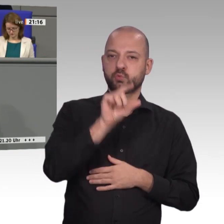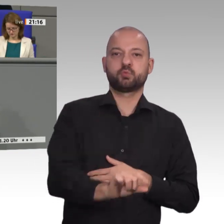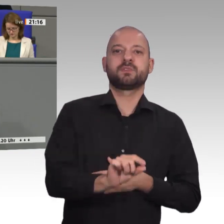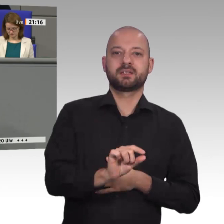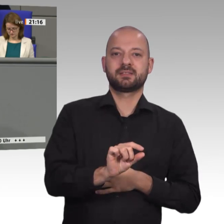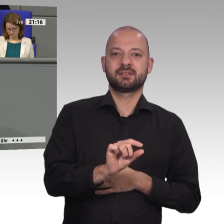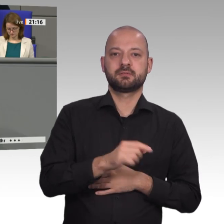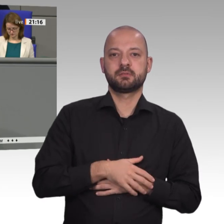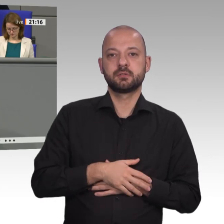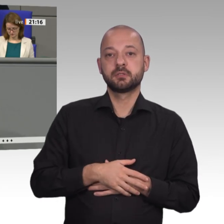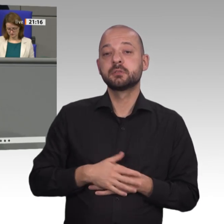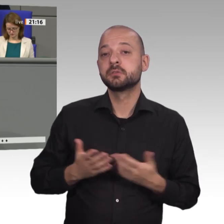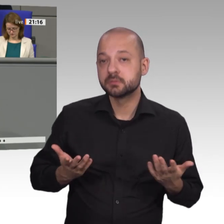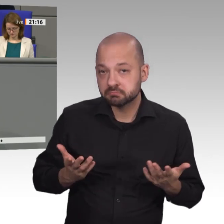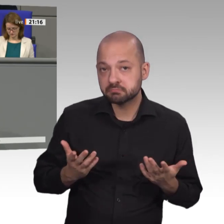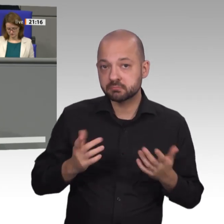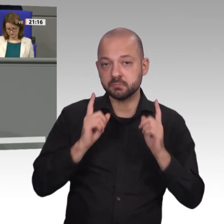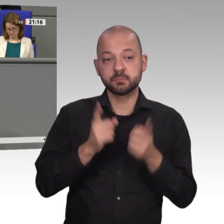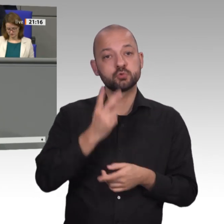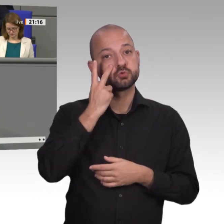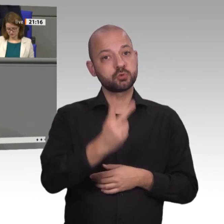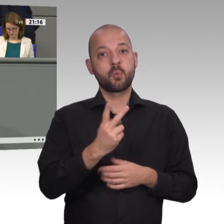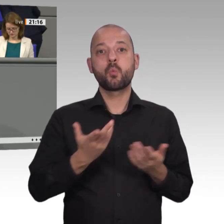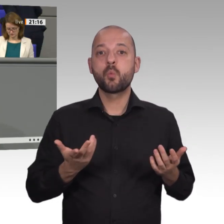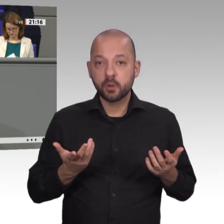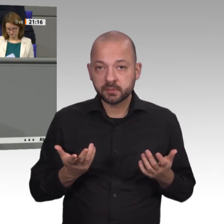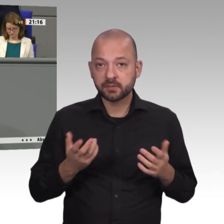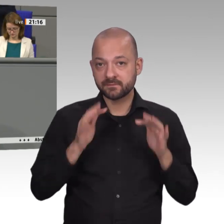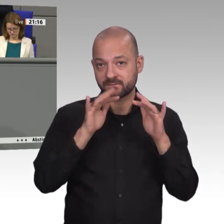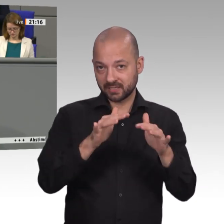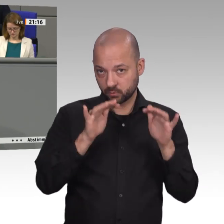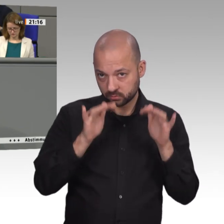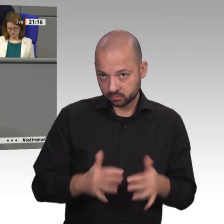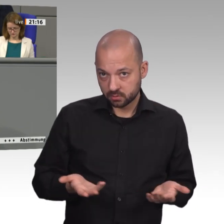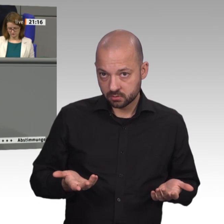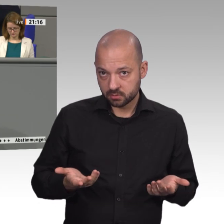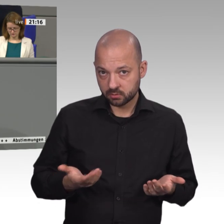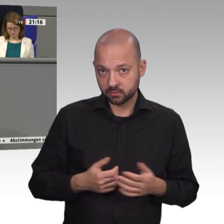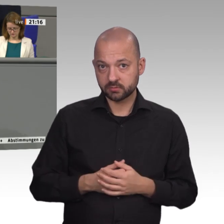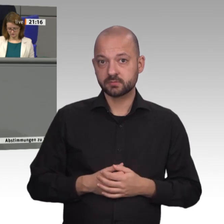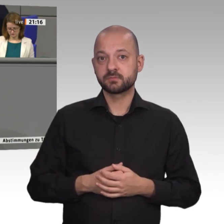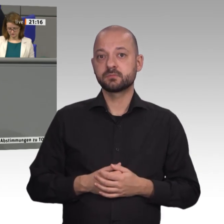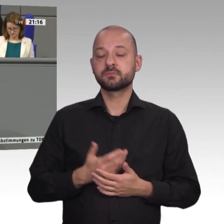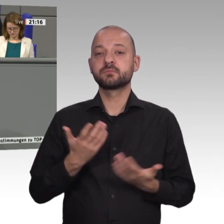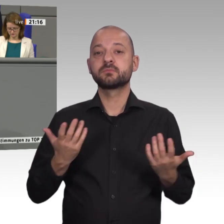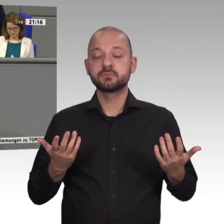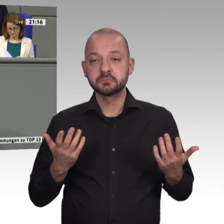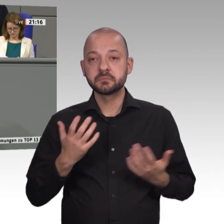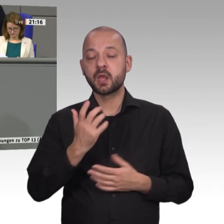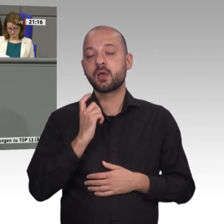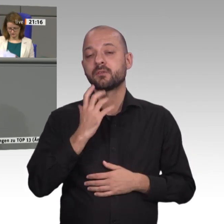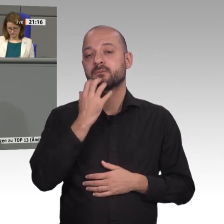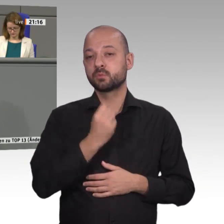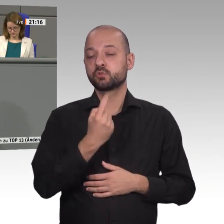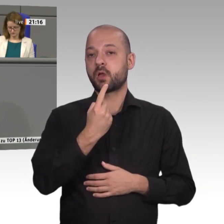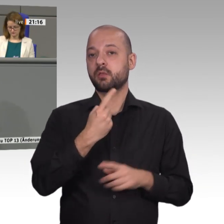die ist damals angehört worden, hat ausgeführt, dass man generell gegen Sanktionen sei, gegen Pflichtquoten und eine Ausgleichsabgabe